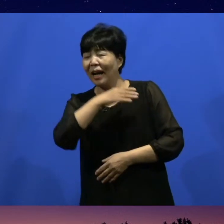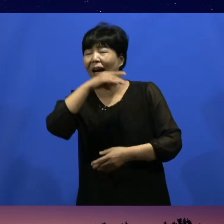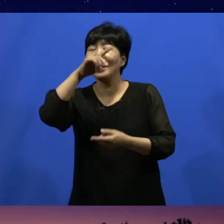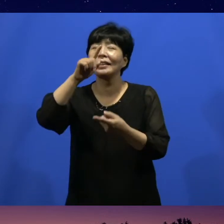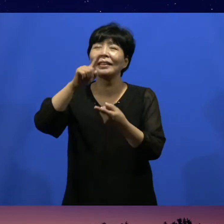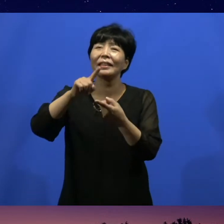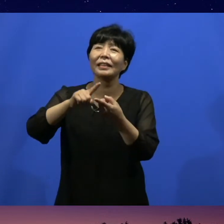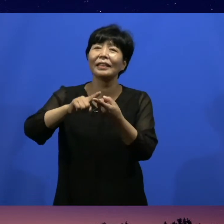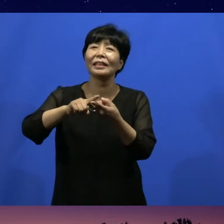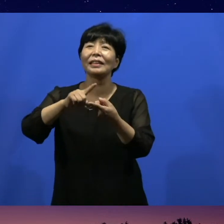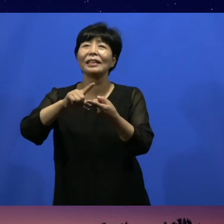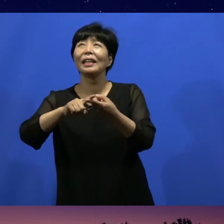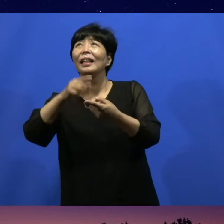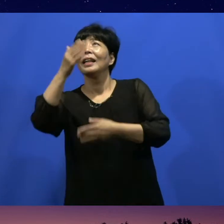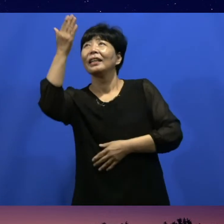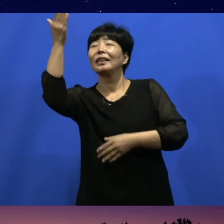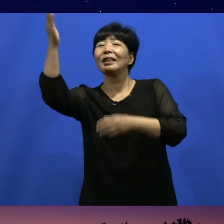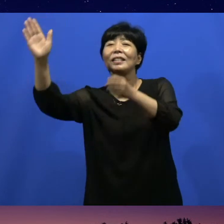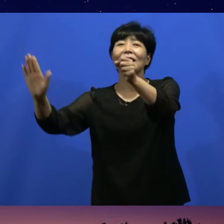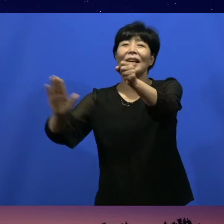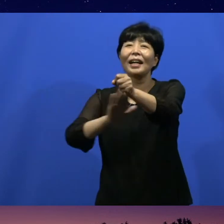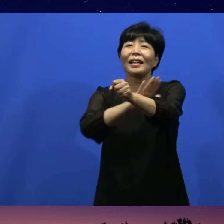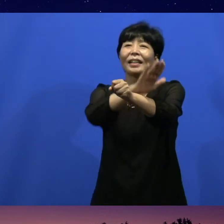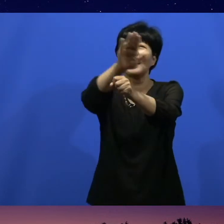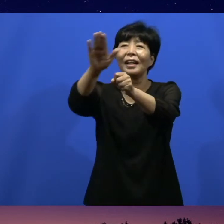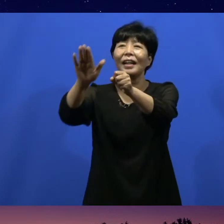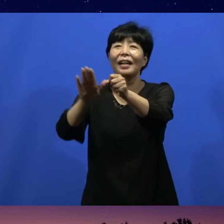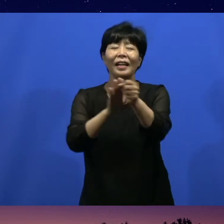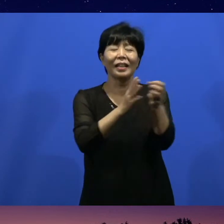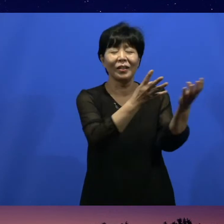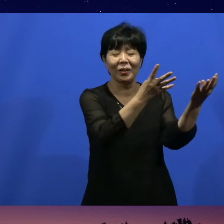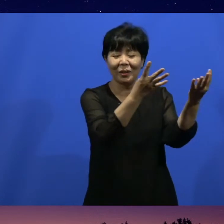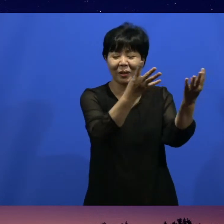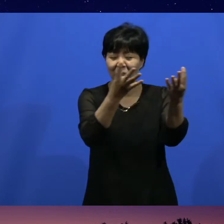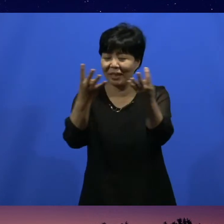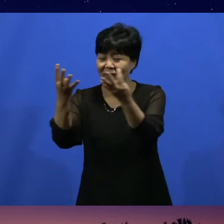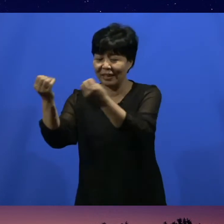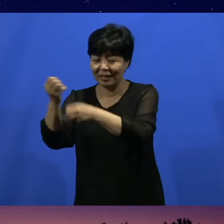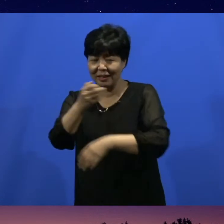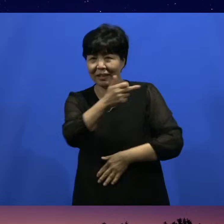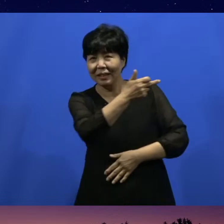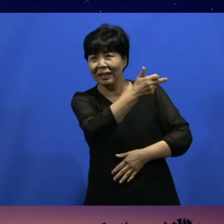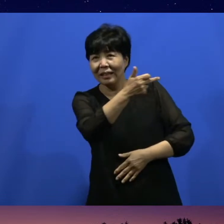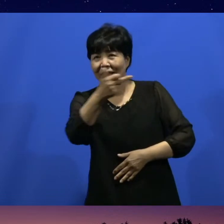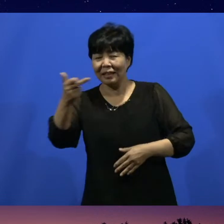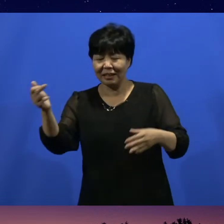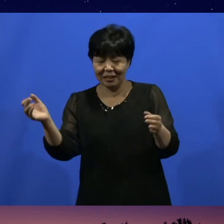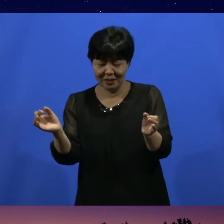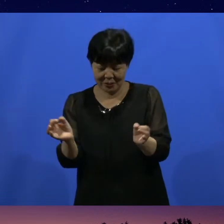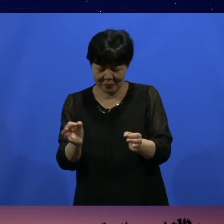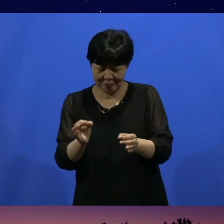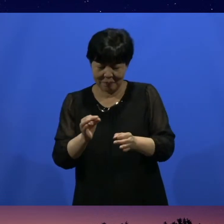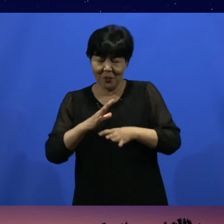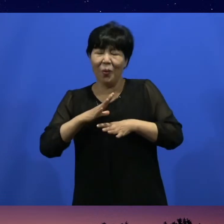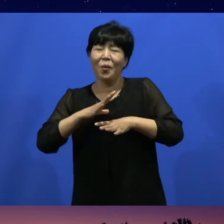부욕해 하듯이, 그 사랑 얼마나